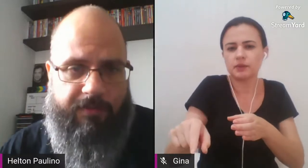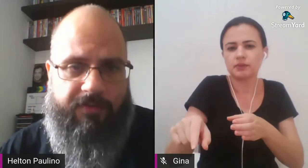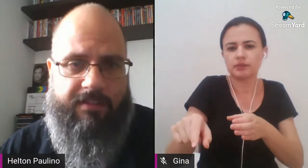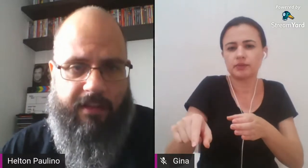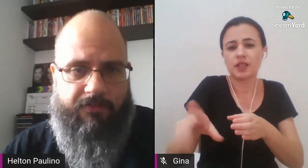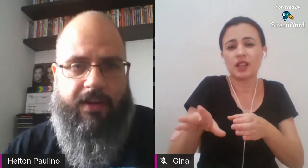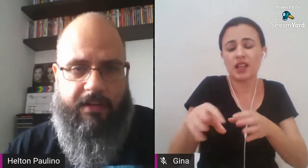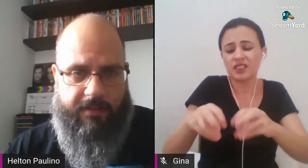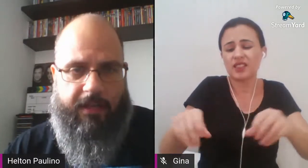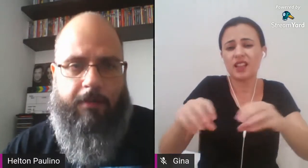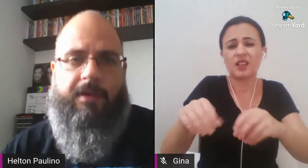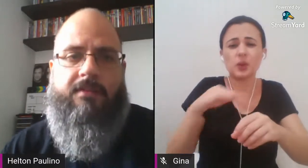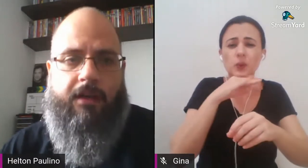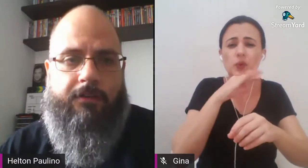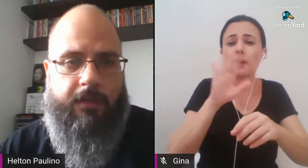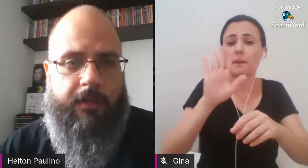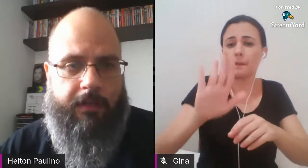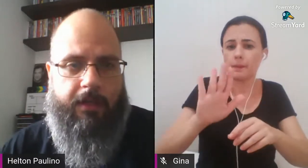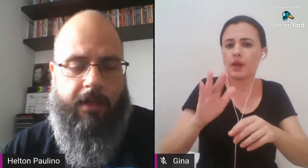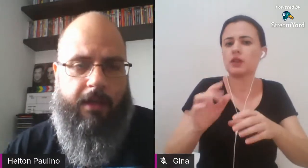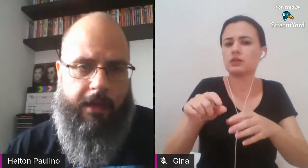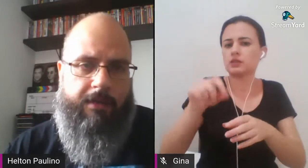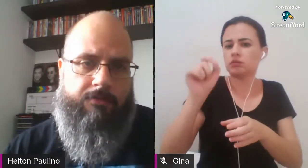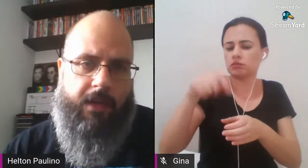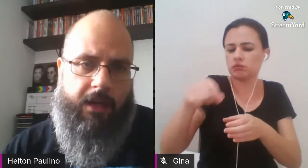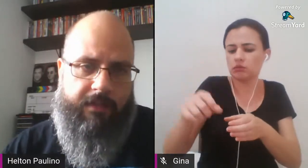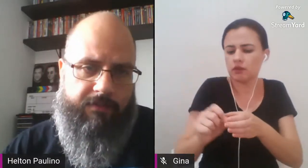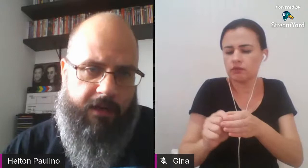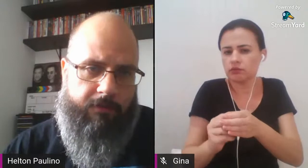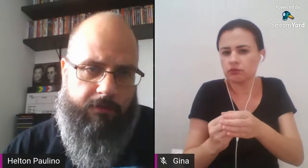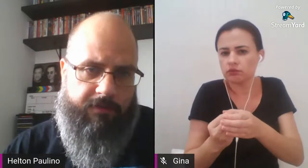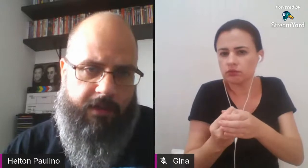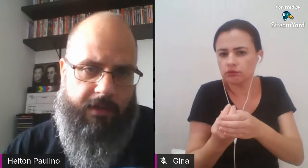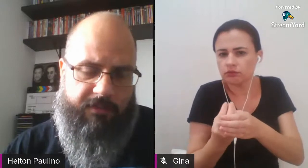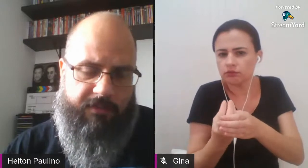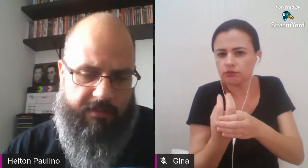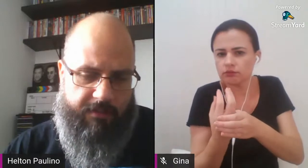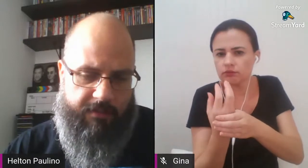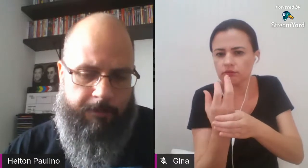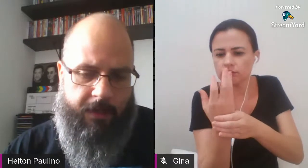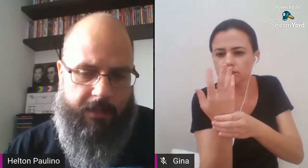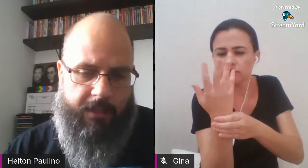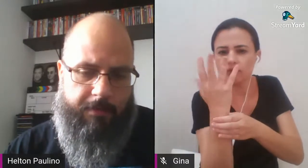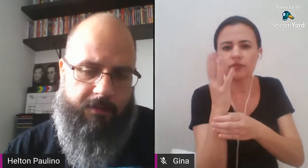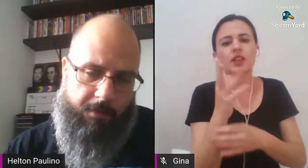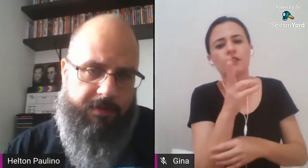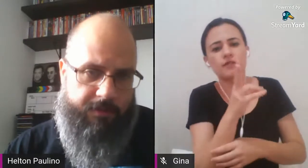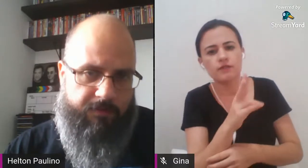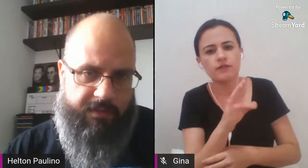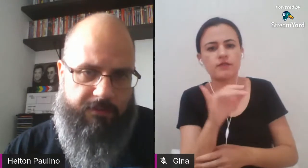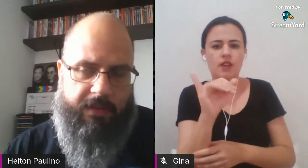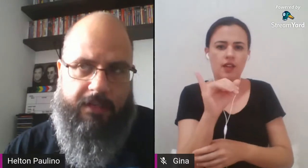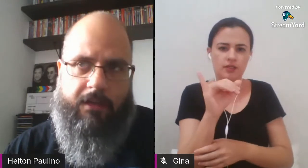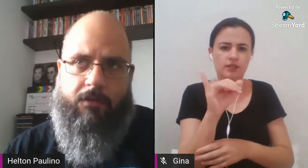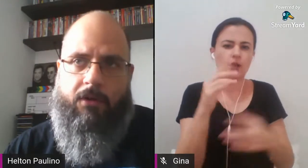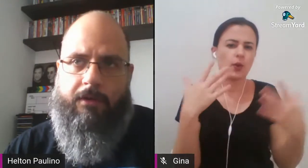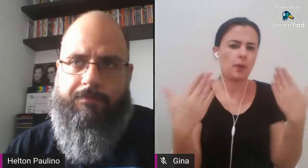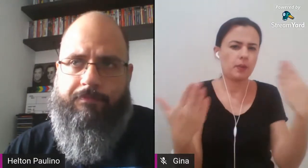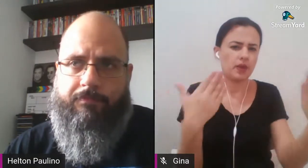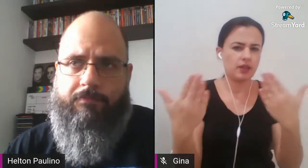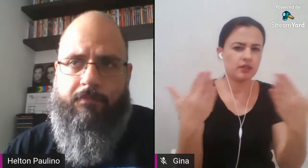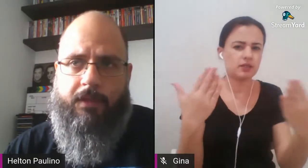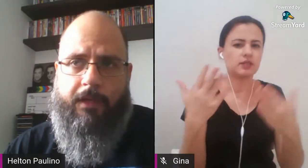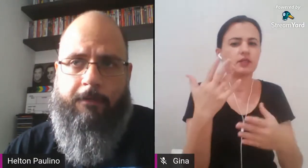é isso que vai fazer a diferença naquela paisagem, né? É isso que a arte vai fazer em determinados momentos, e não vai ser diferente